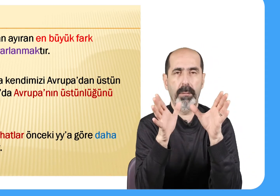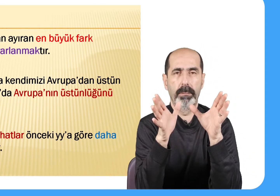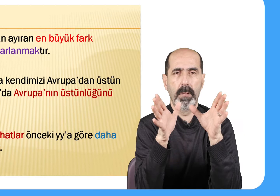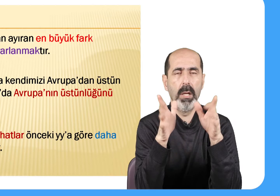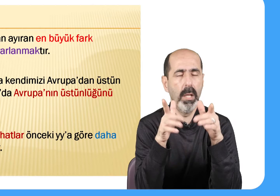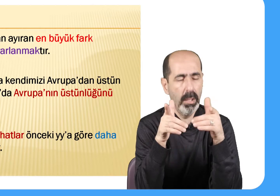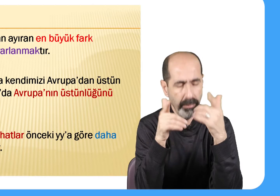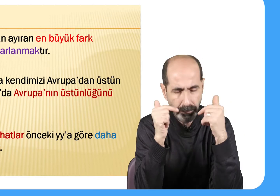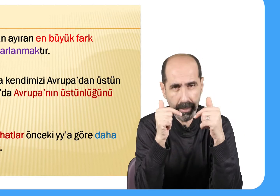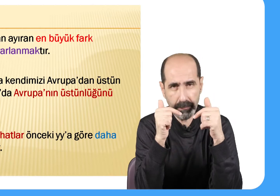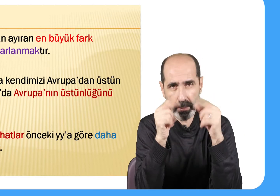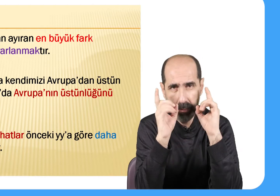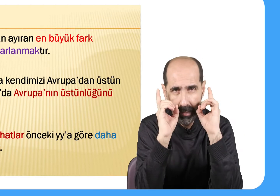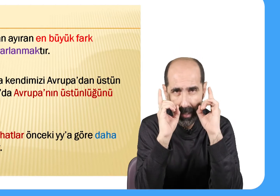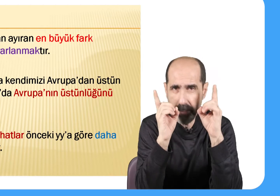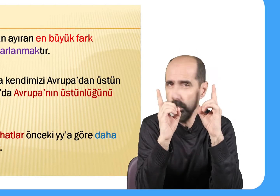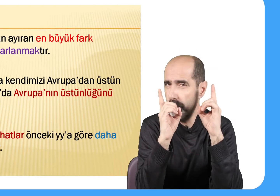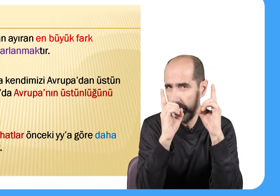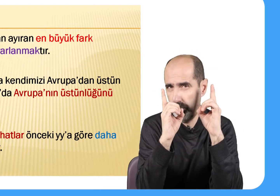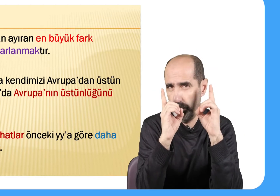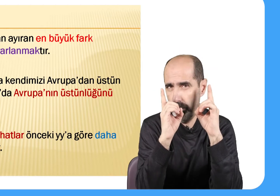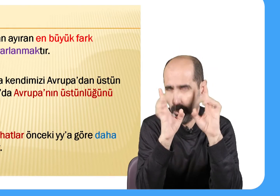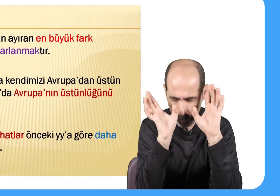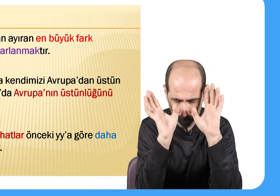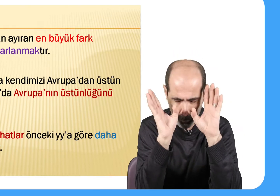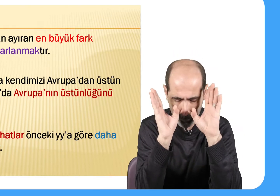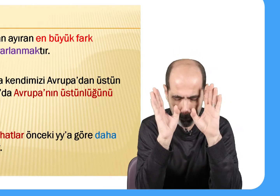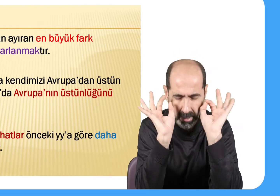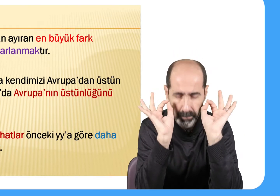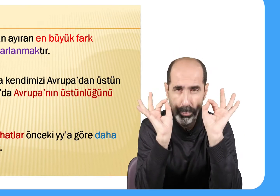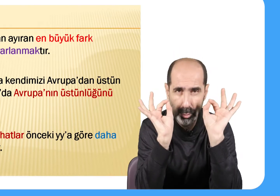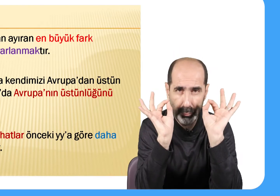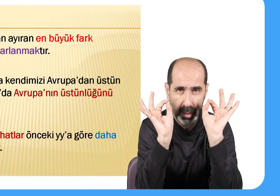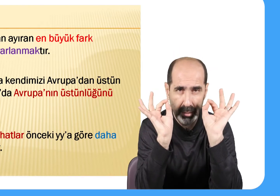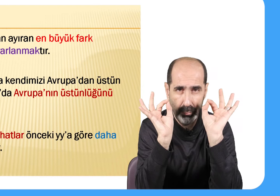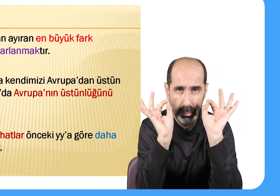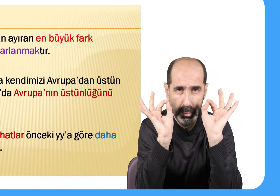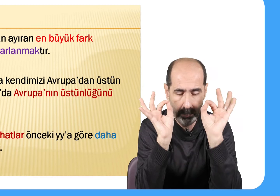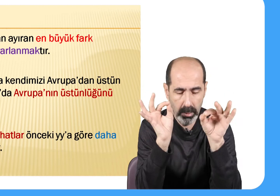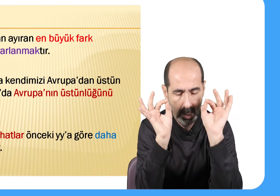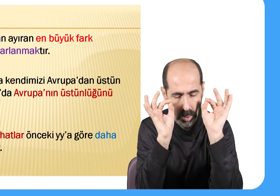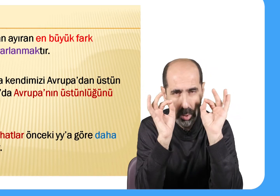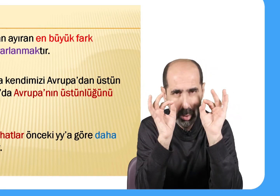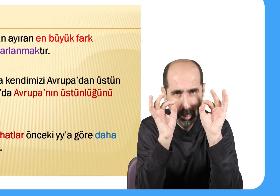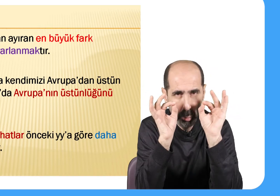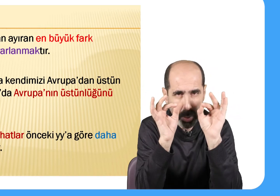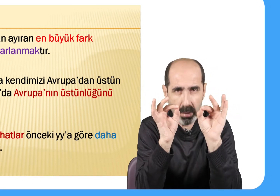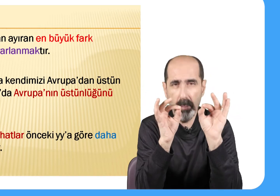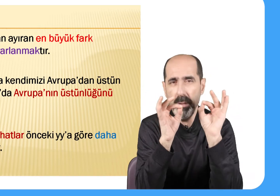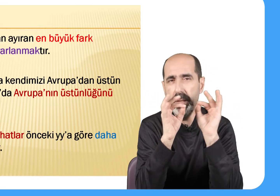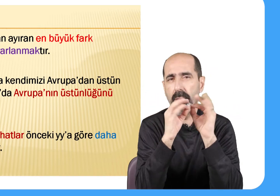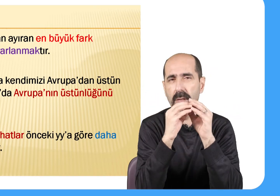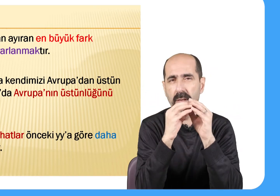farklar var ne fark var en büyük fark şu onu unutmayalım en büyük farkı söylüyorum oğlum